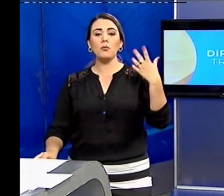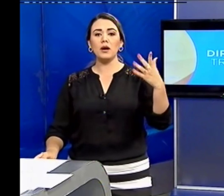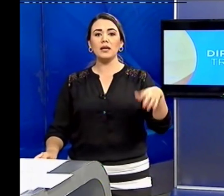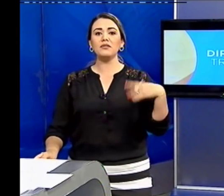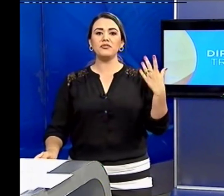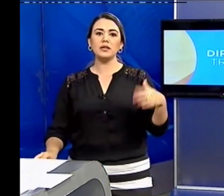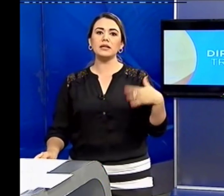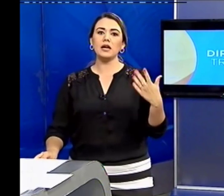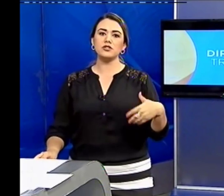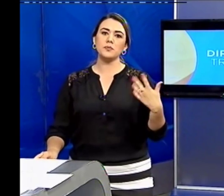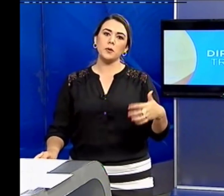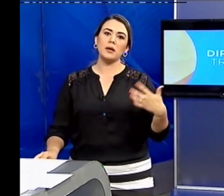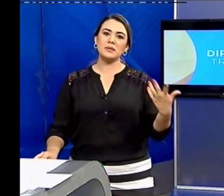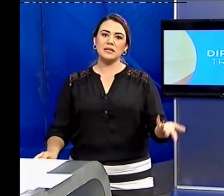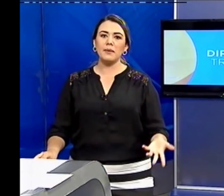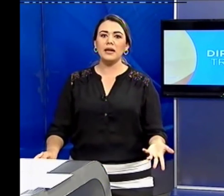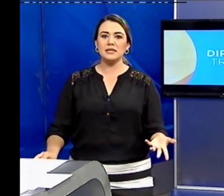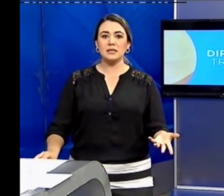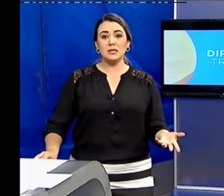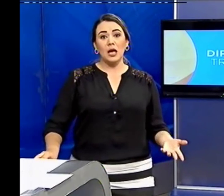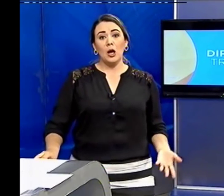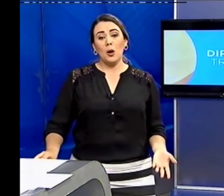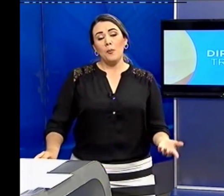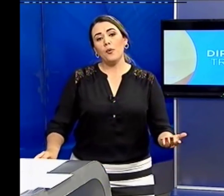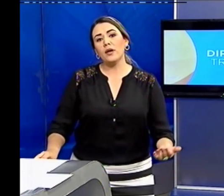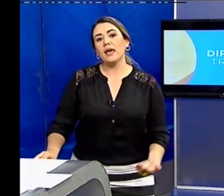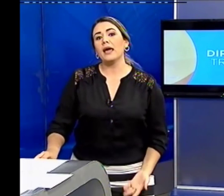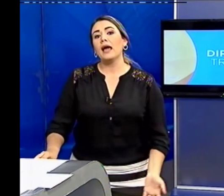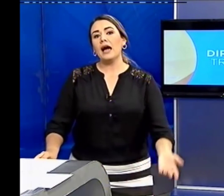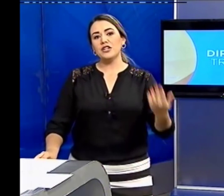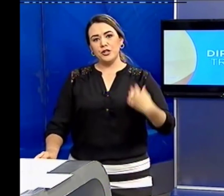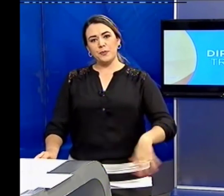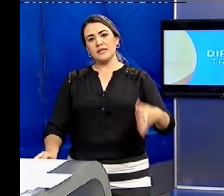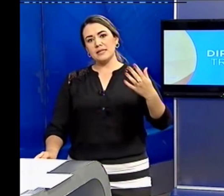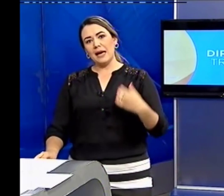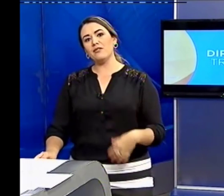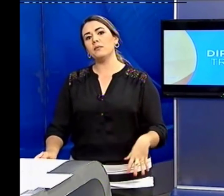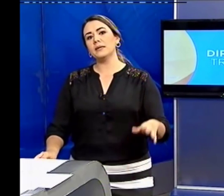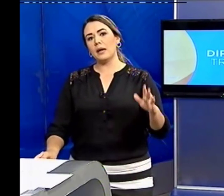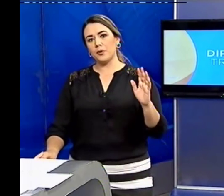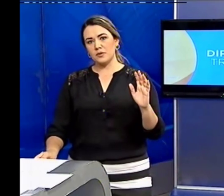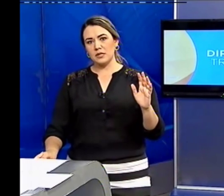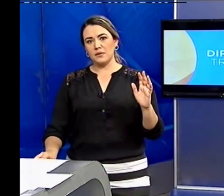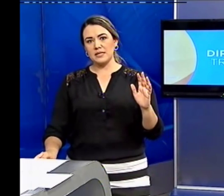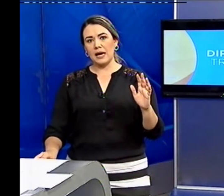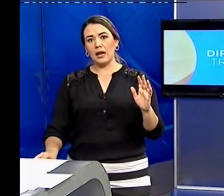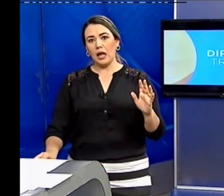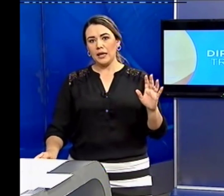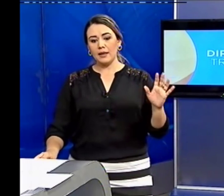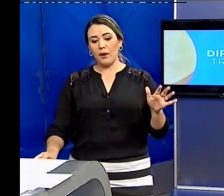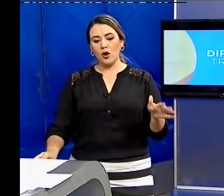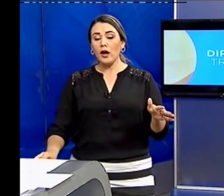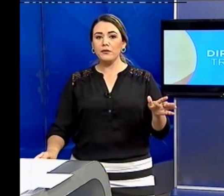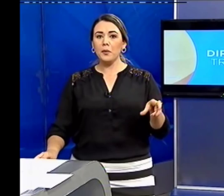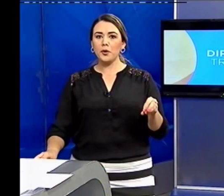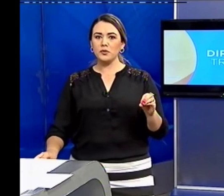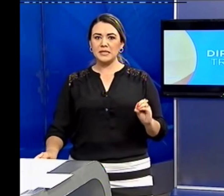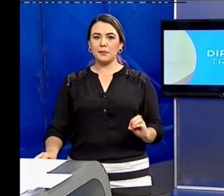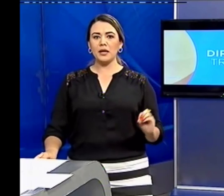uma infinidade de problemas trabalhistas. Por quê? A gente precisava aumentar a produção em escala, então agora eu não produzia mais